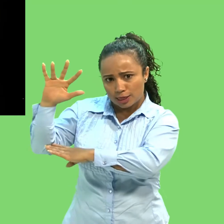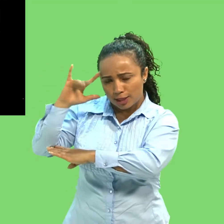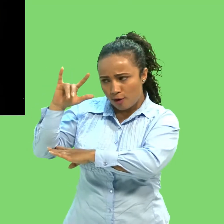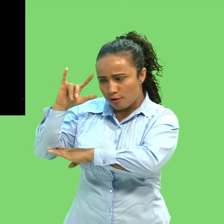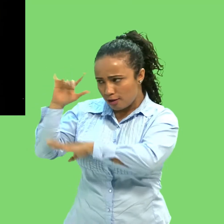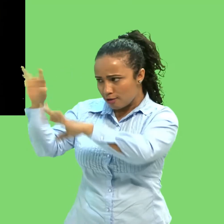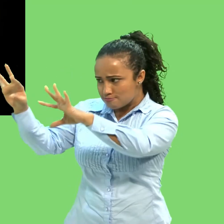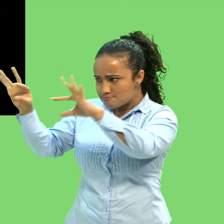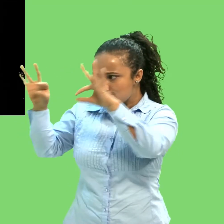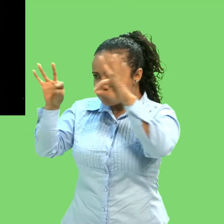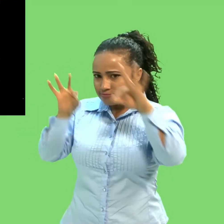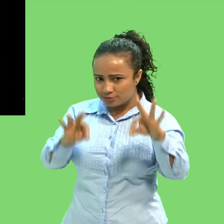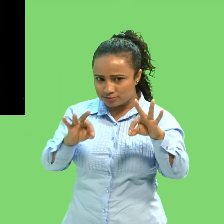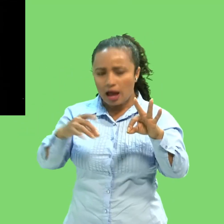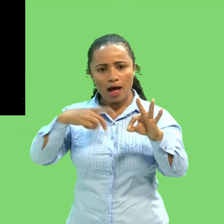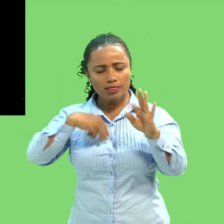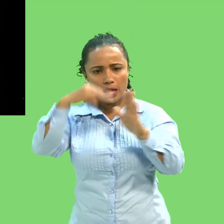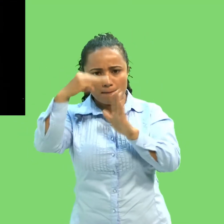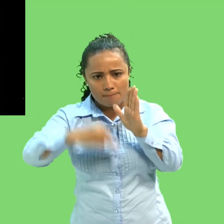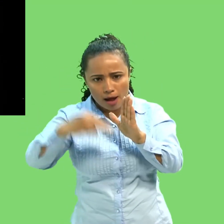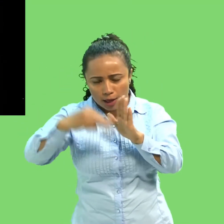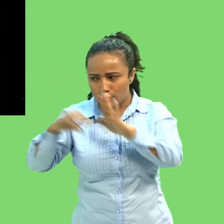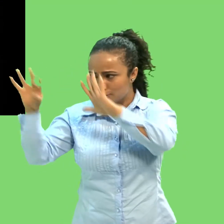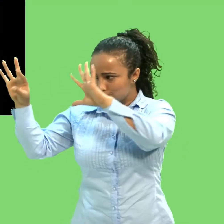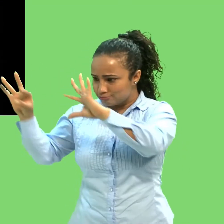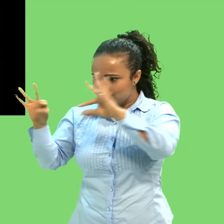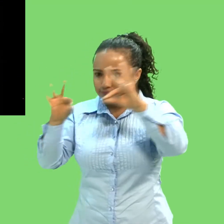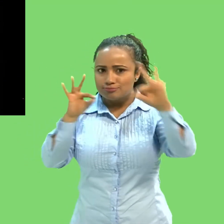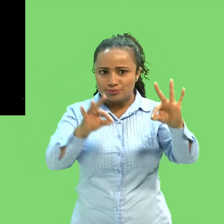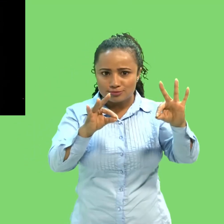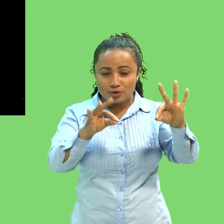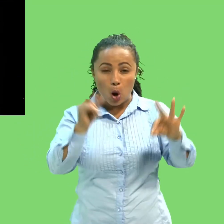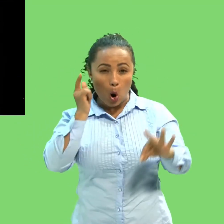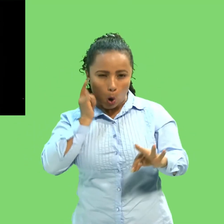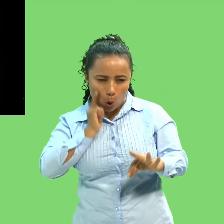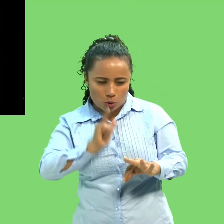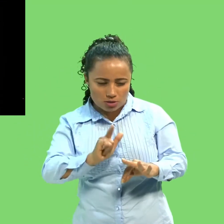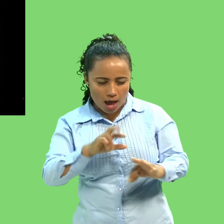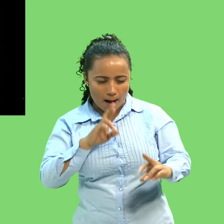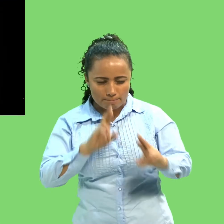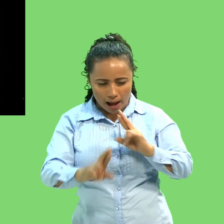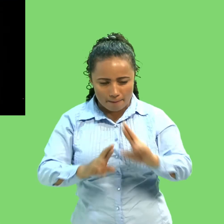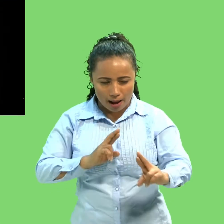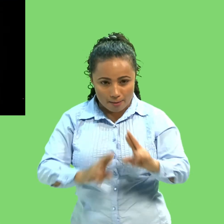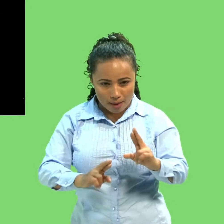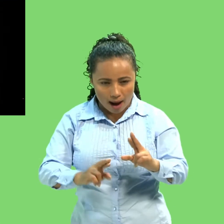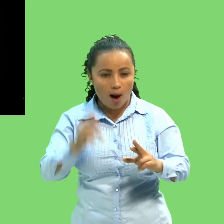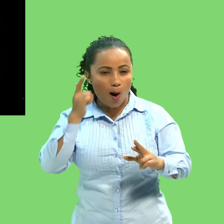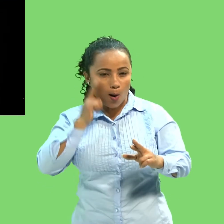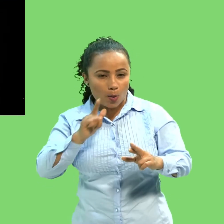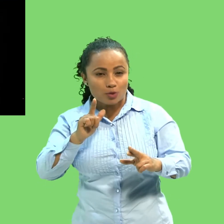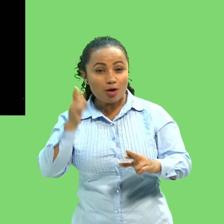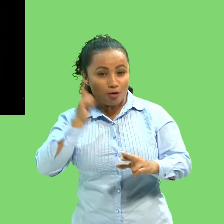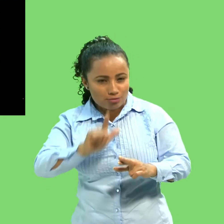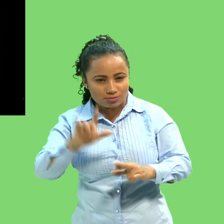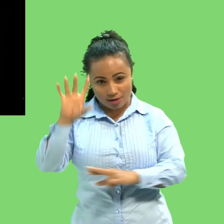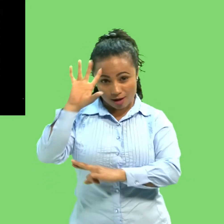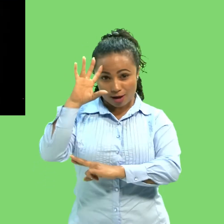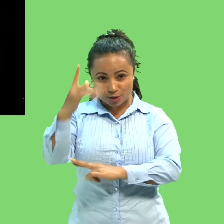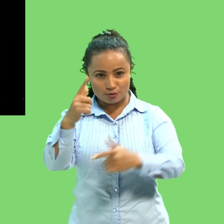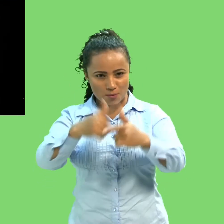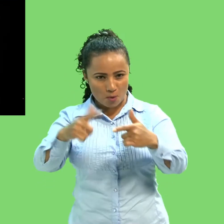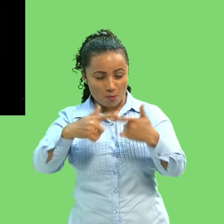métodos e resultados na elucidação de problemas linguísticos que se originem de outras